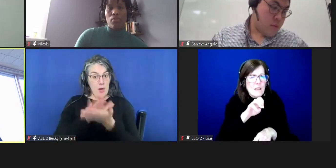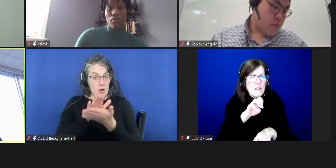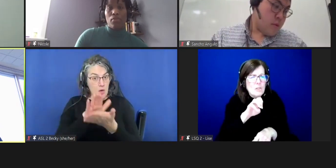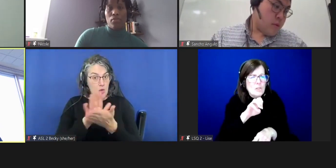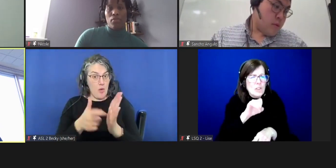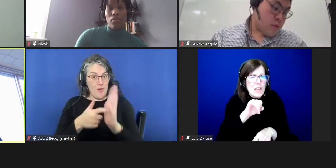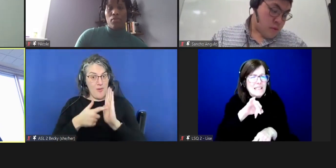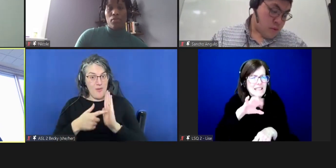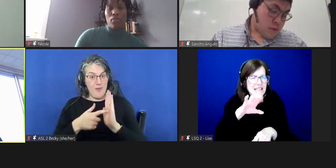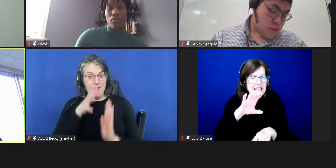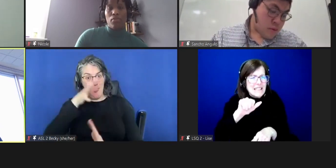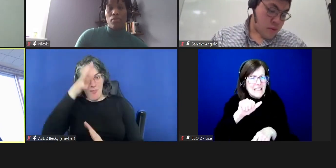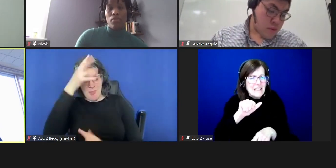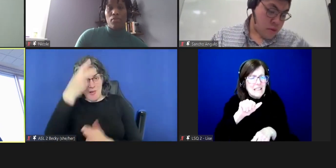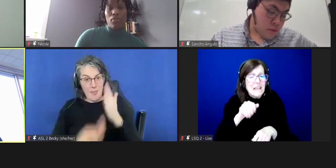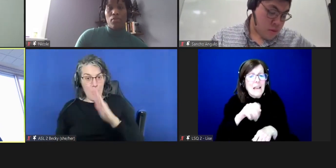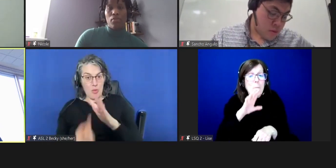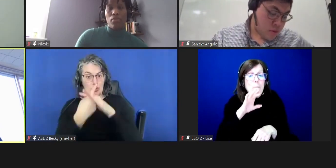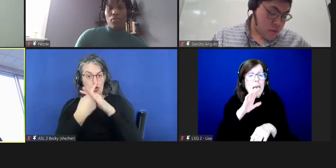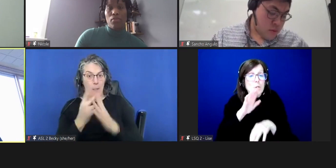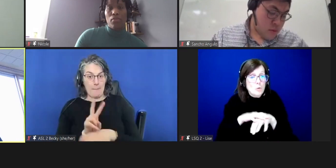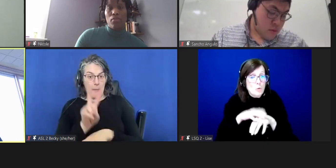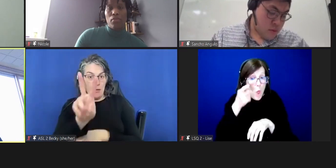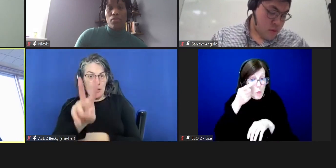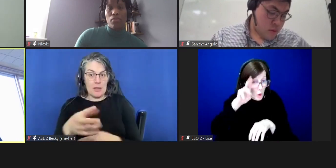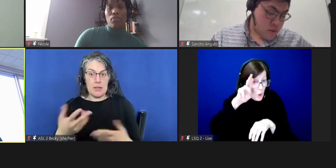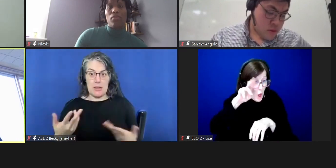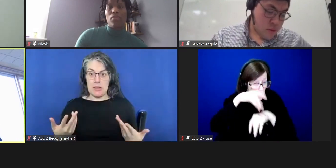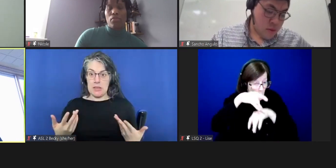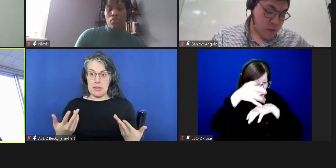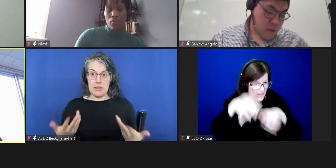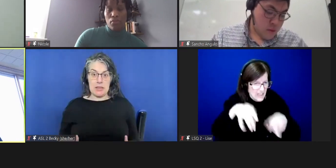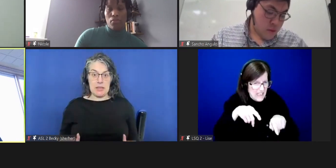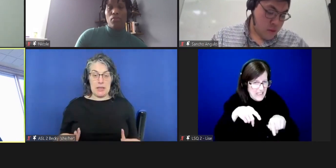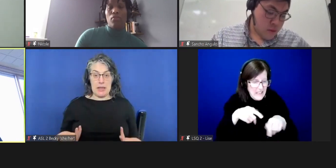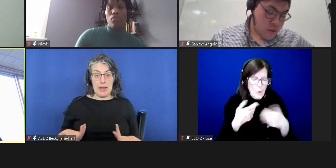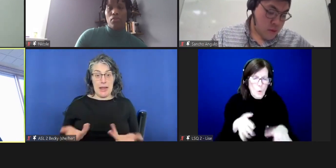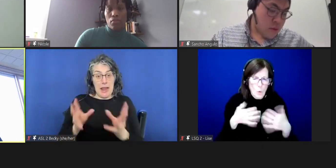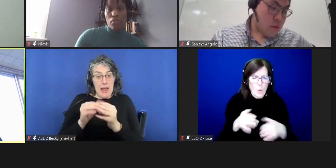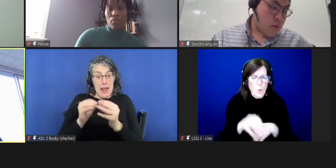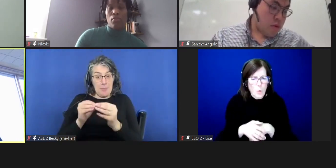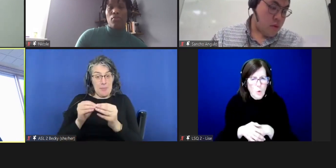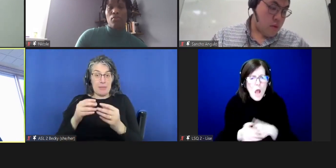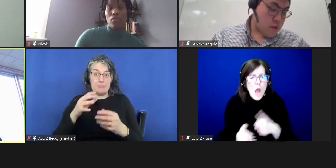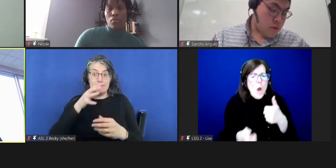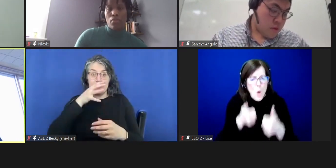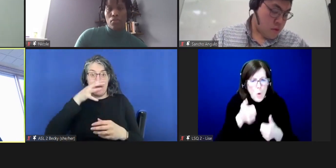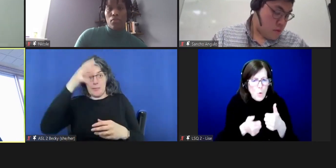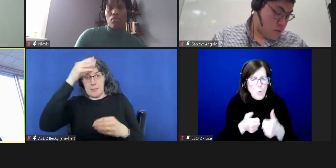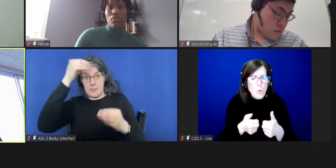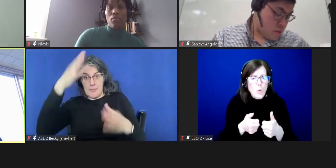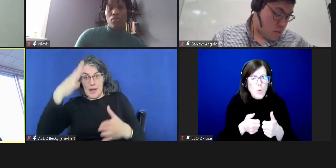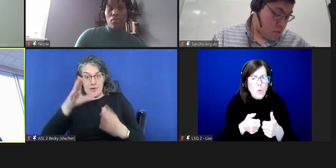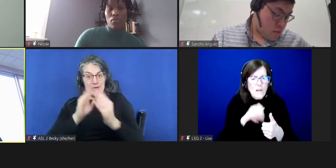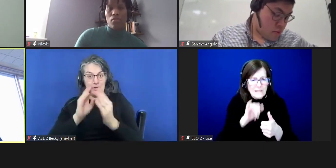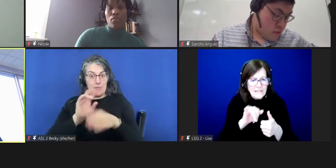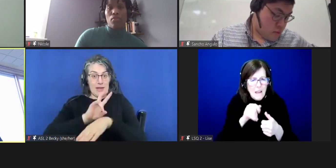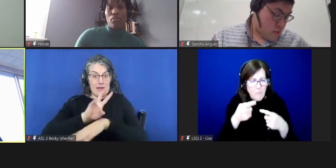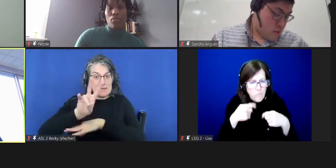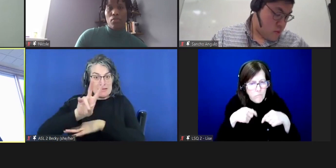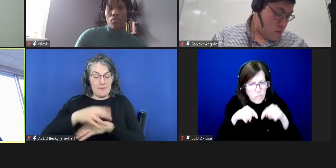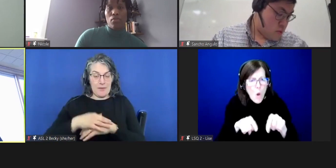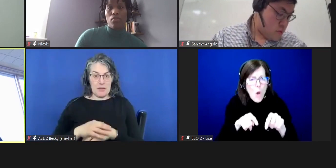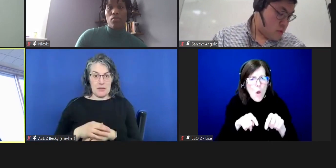doctorat. Ou bien également, quand vous devez aller atteindre une conférence à 7